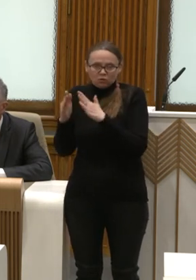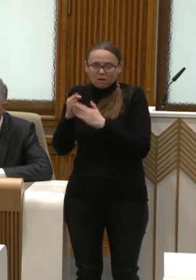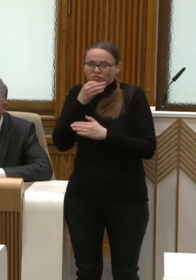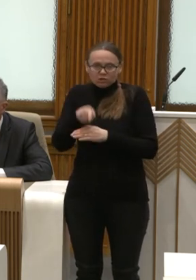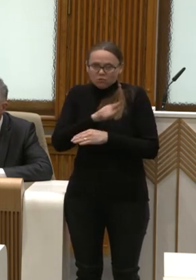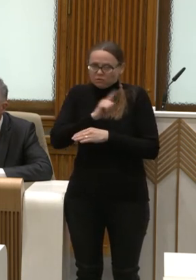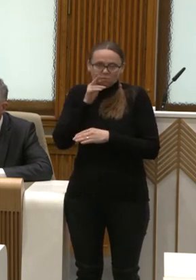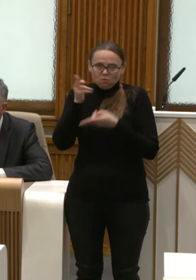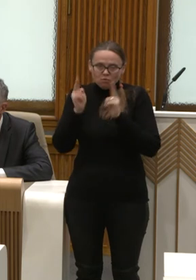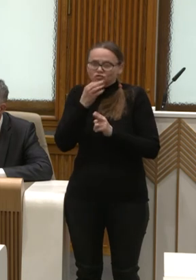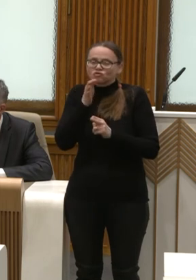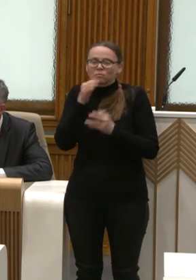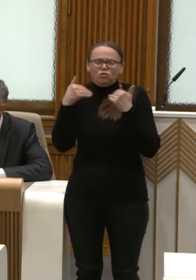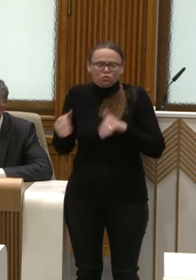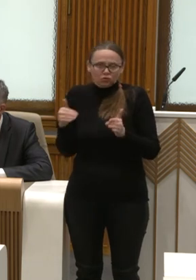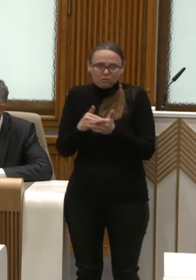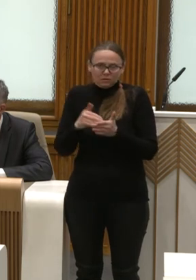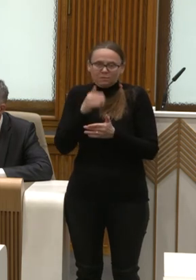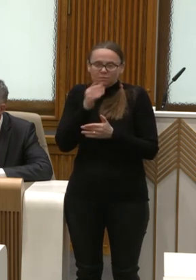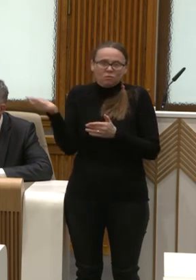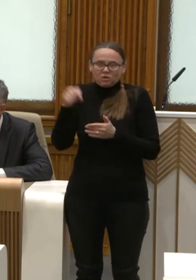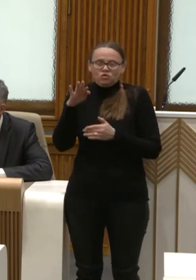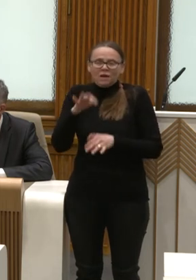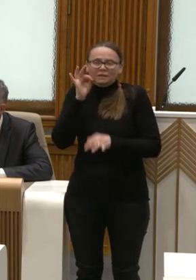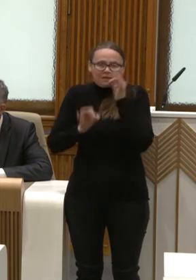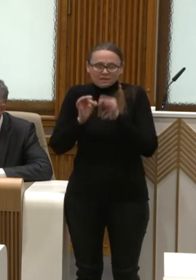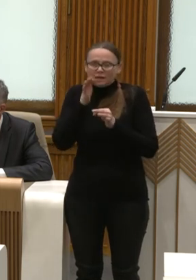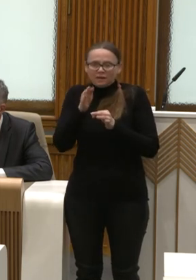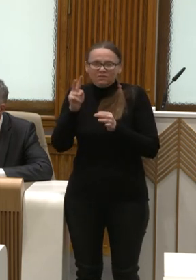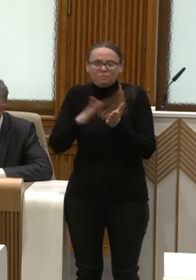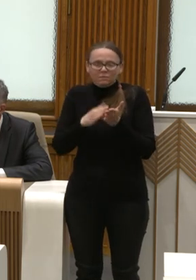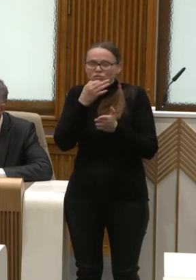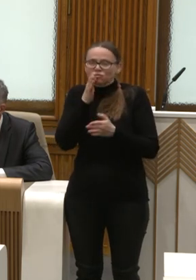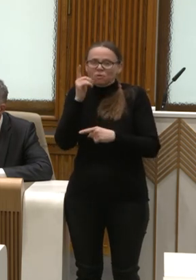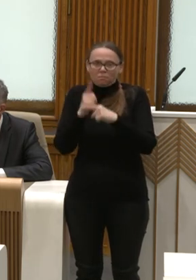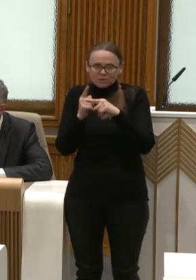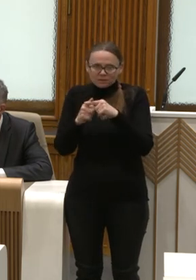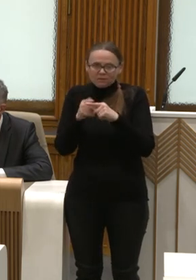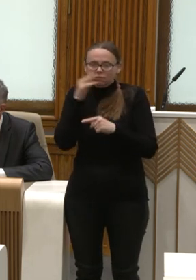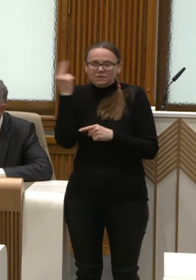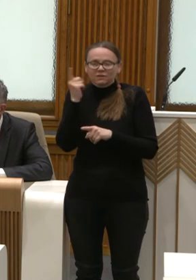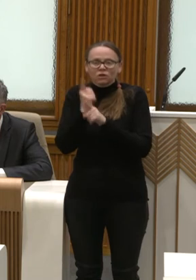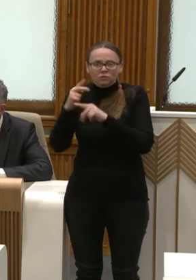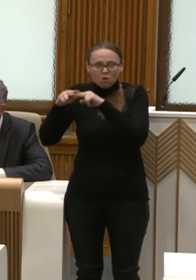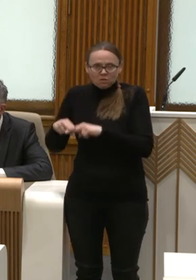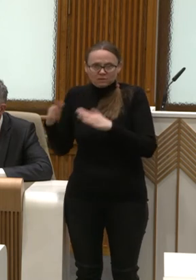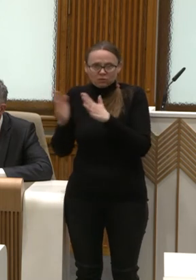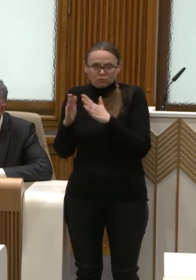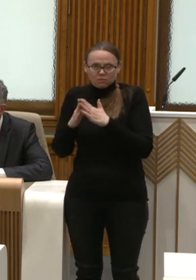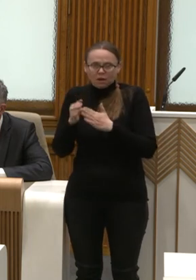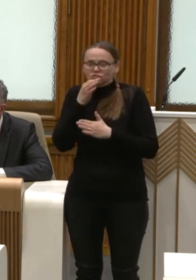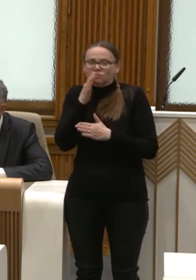bo možno, če bo nujno potreben, bo prišel na testiranje in v primeru, da bo pozitiven, bo seveda tudi ostal doma. Če